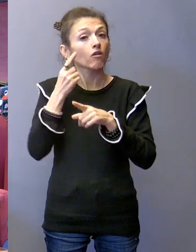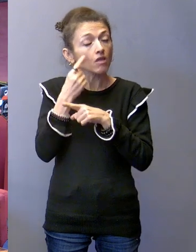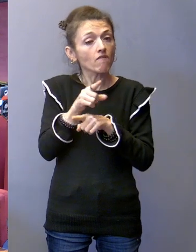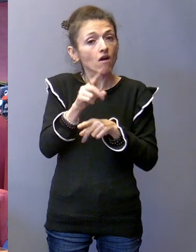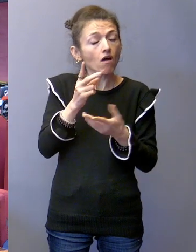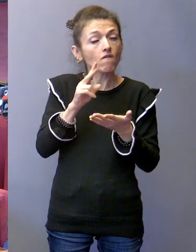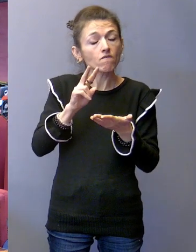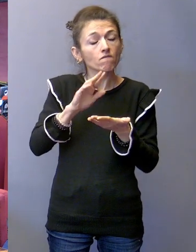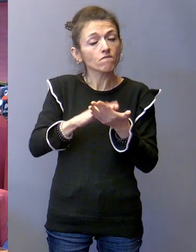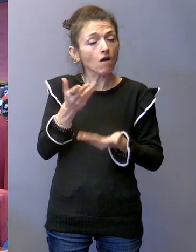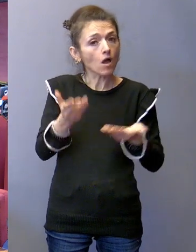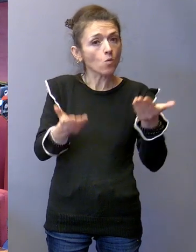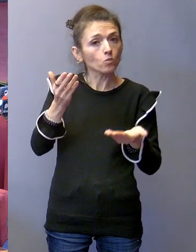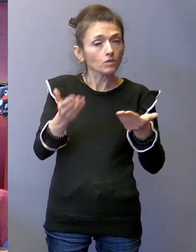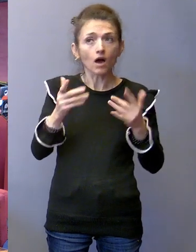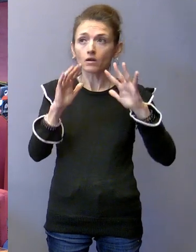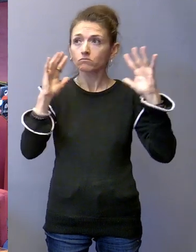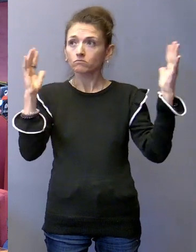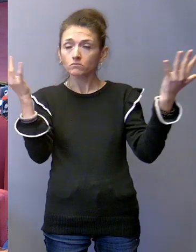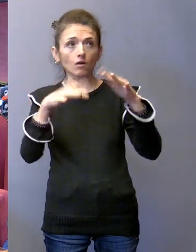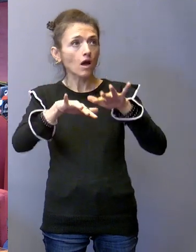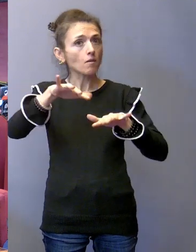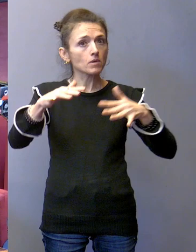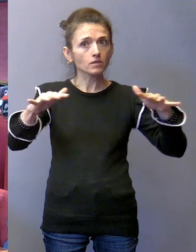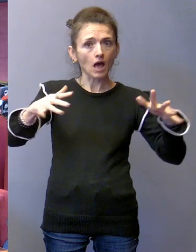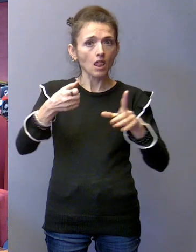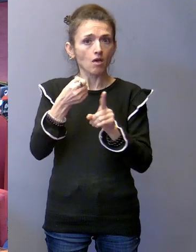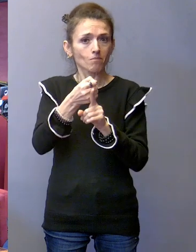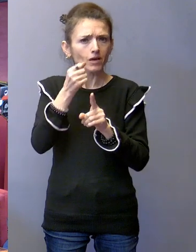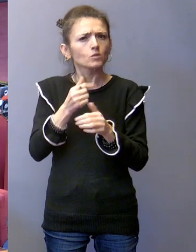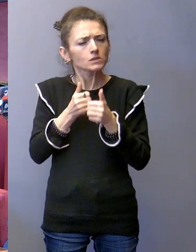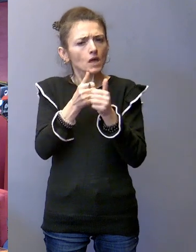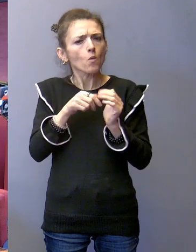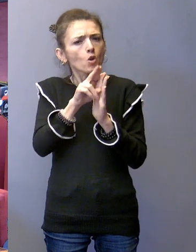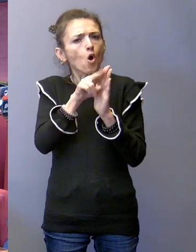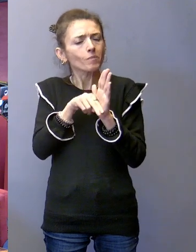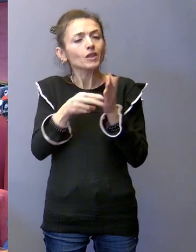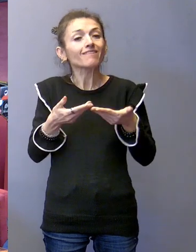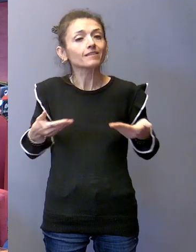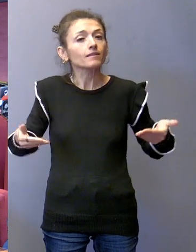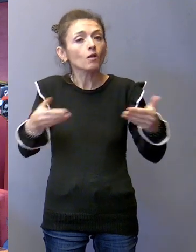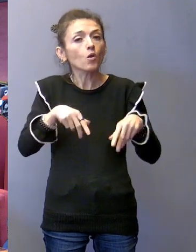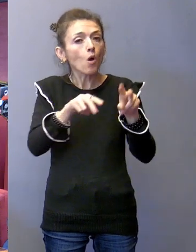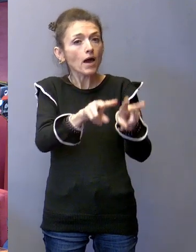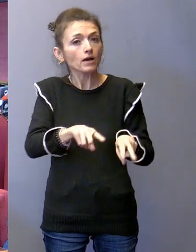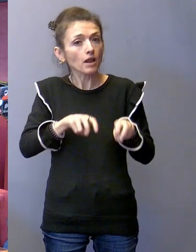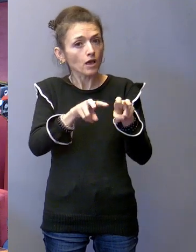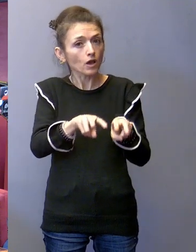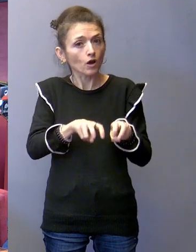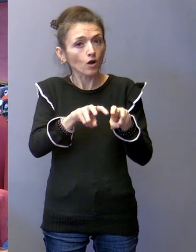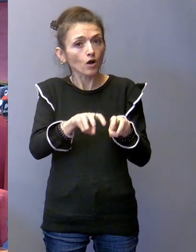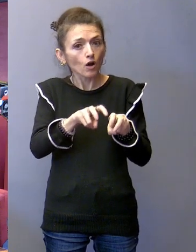verifica di natura paesaggistica ed ambientale occorre Scusate proprio riguarda la normativa del territorio agricolo a questo punto